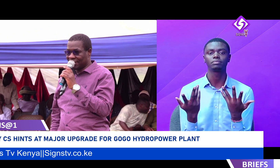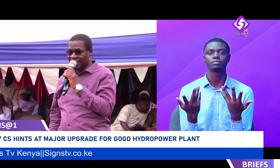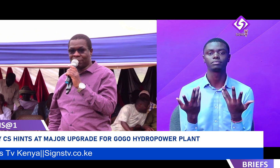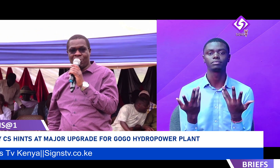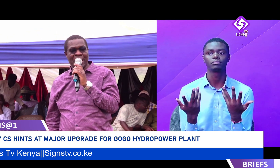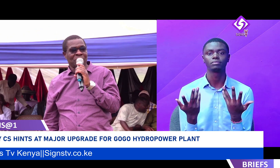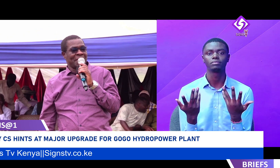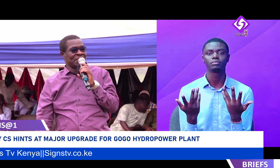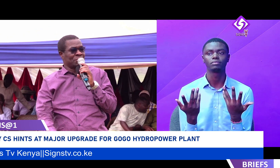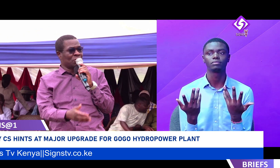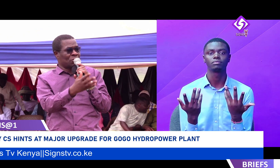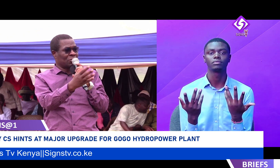Na kwa uwezo Mwenyezi Mungu